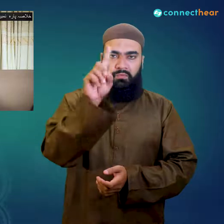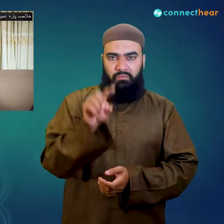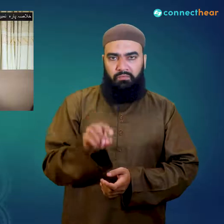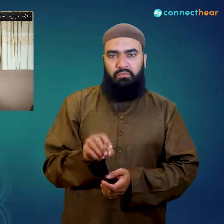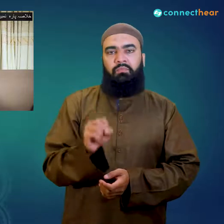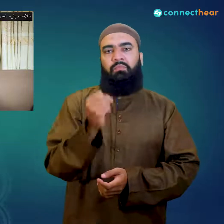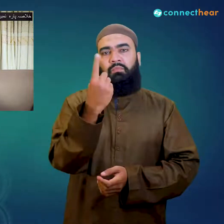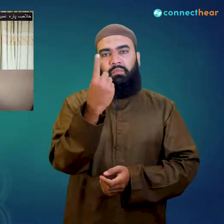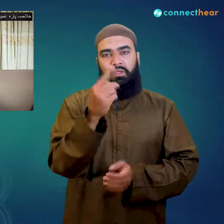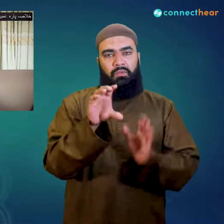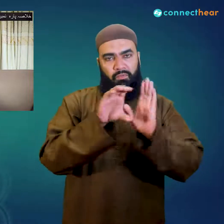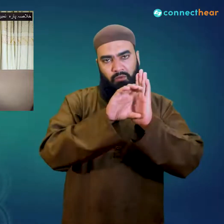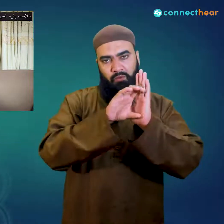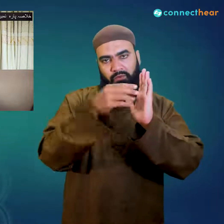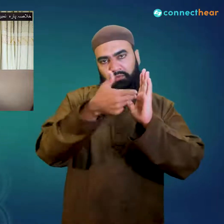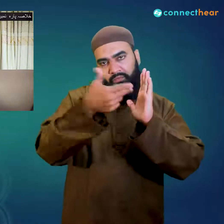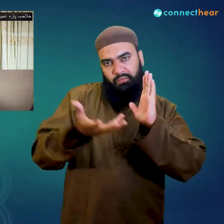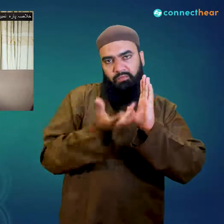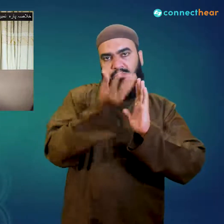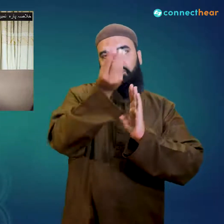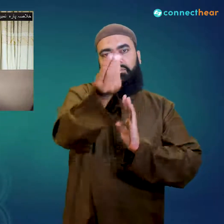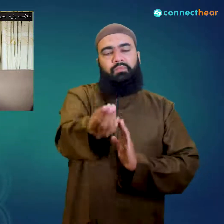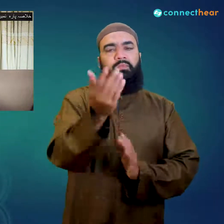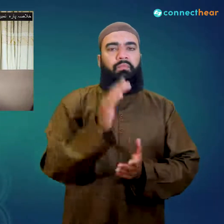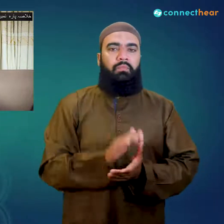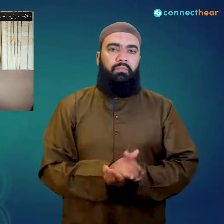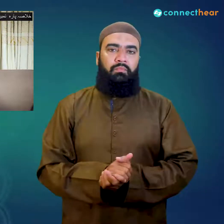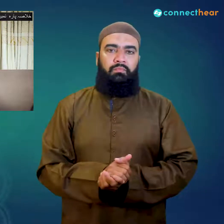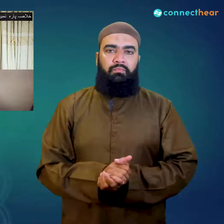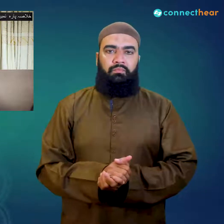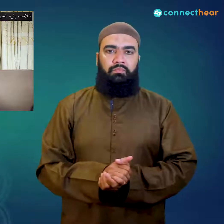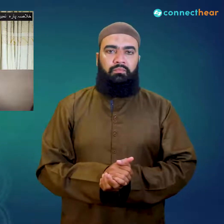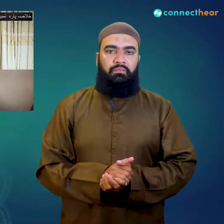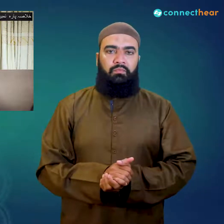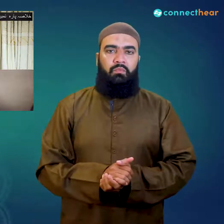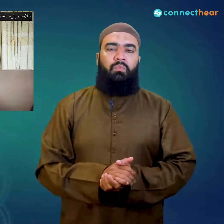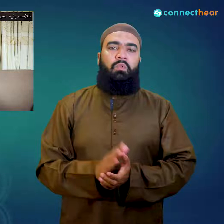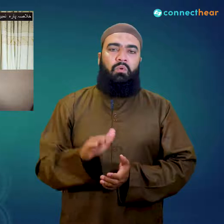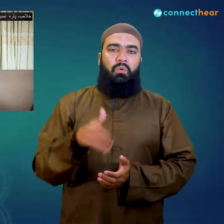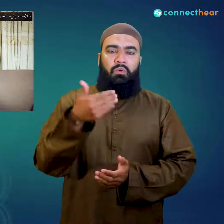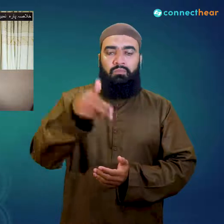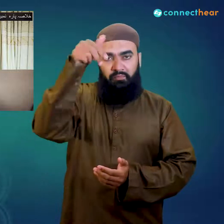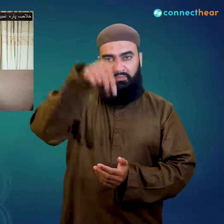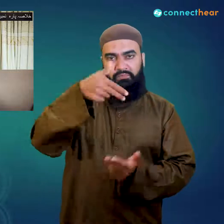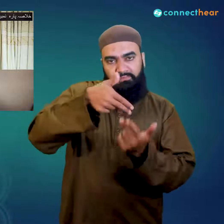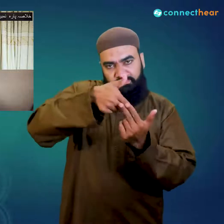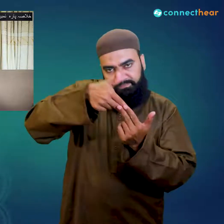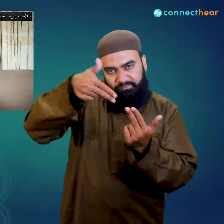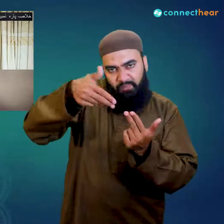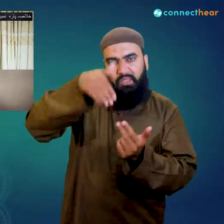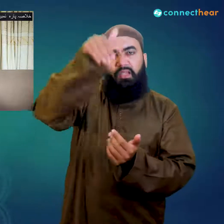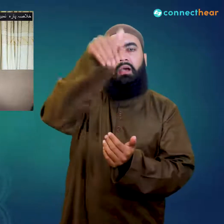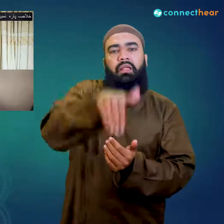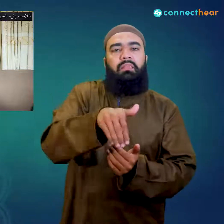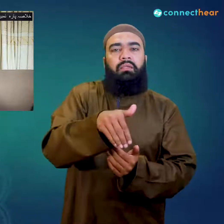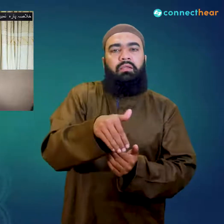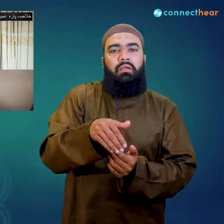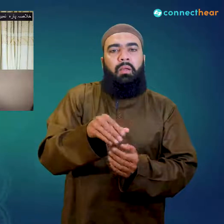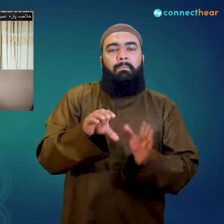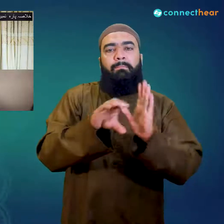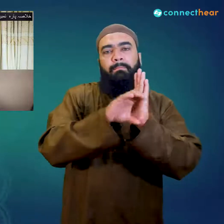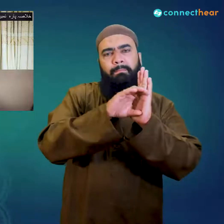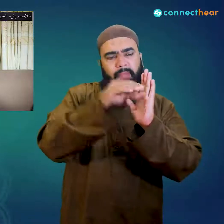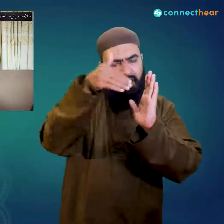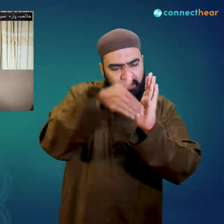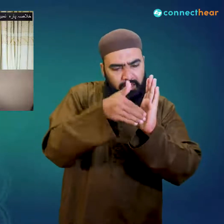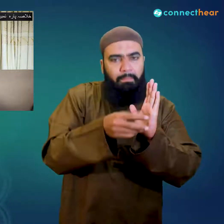کی بنیاد پر ایک پارے کا خلاصہ پیش کیا جائے گا اور اس خلاصے میں پارے